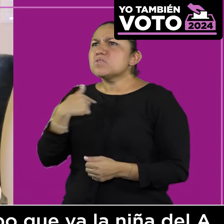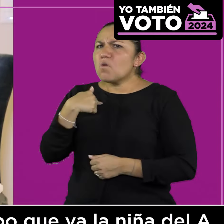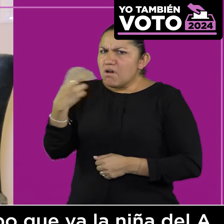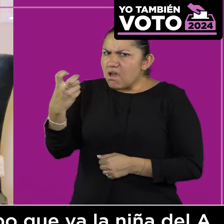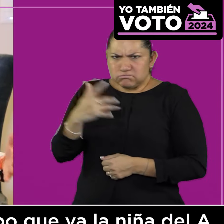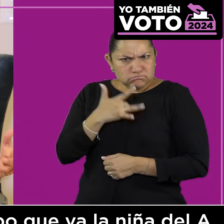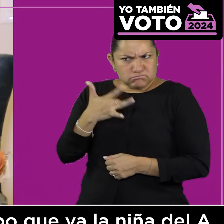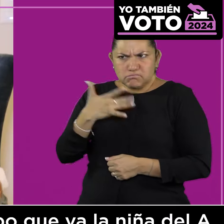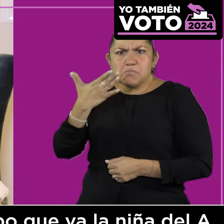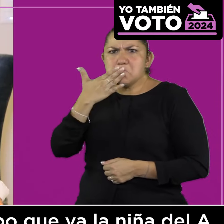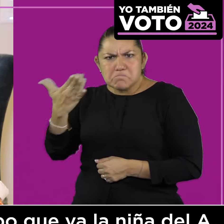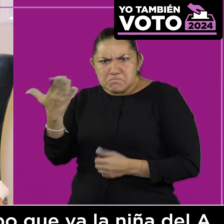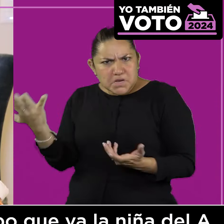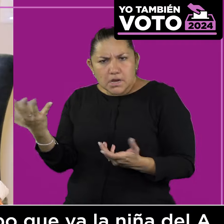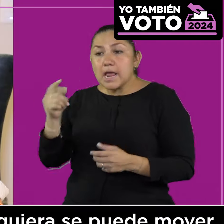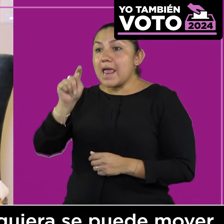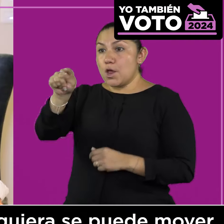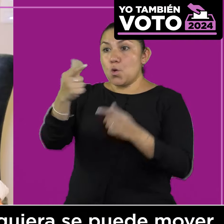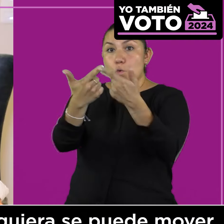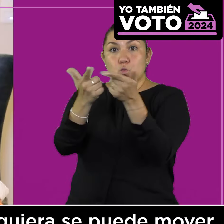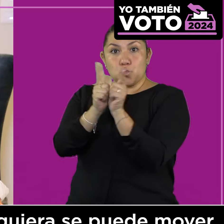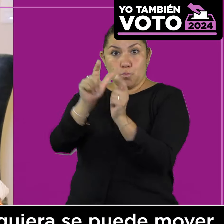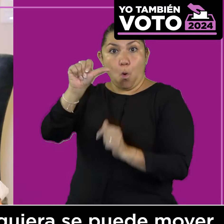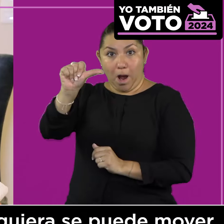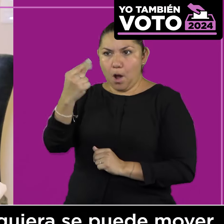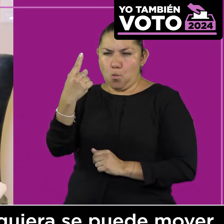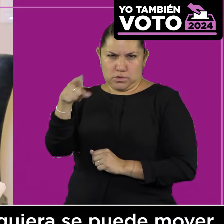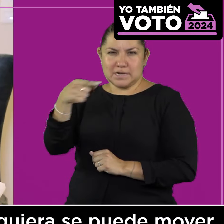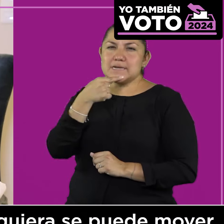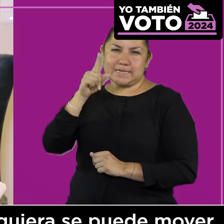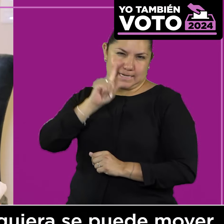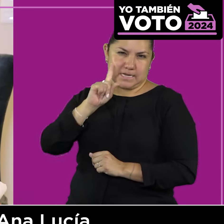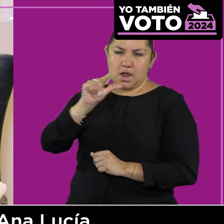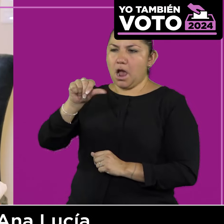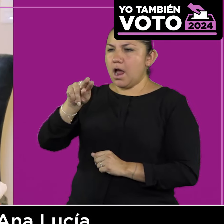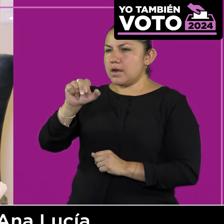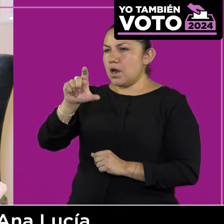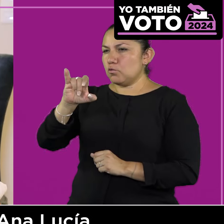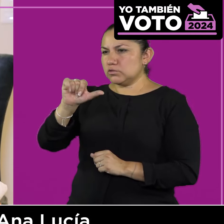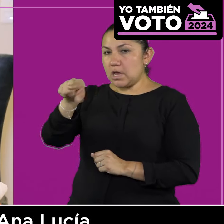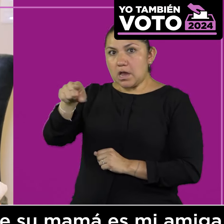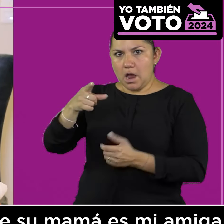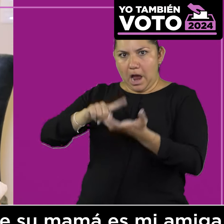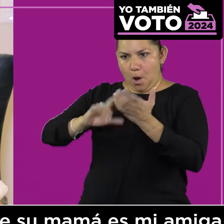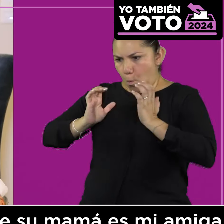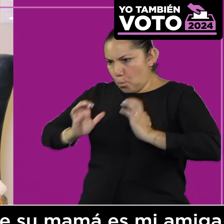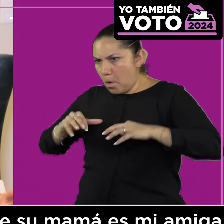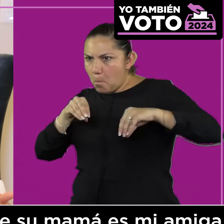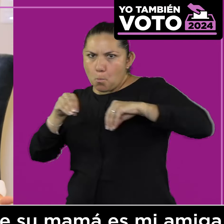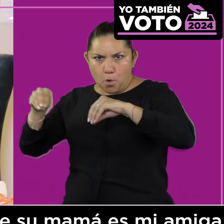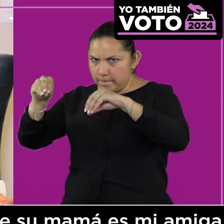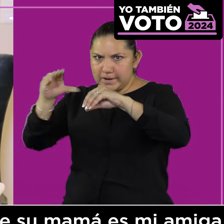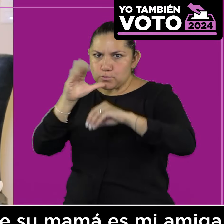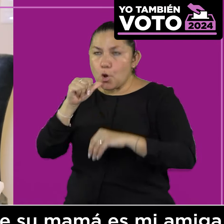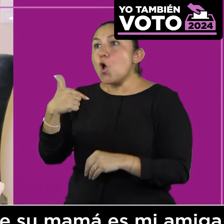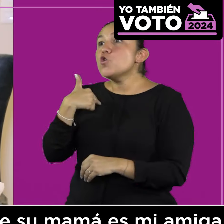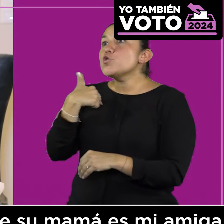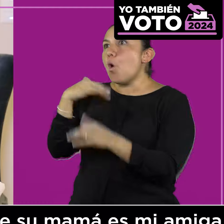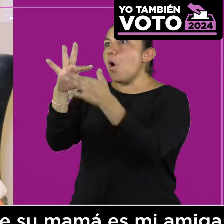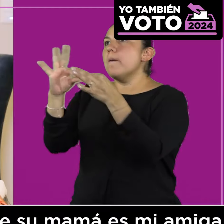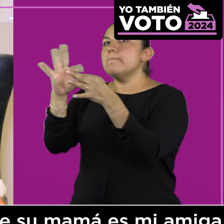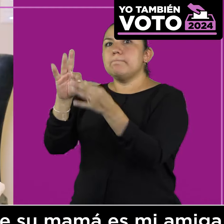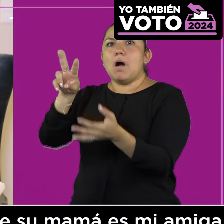este en otro grupo que va la niña de la eh Hay una niña que ni siquiera se puede mover se llama Ana Lucía y lo puedo decir porque su mamá me